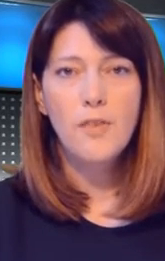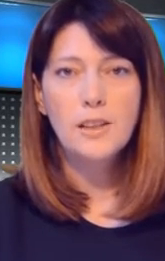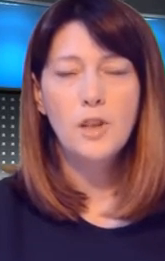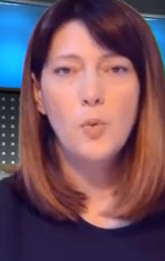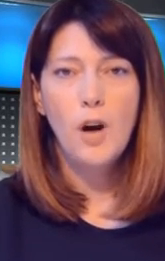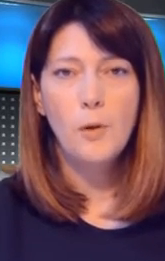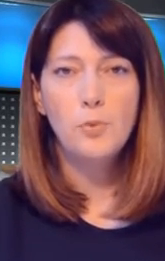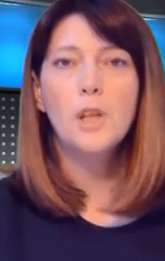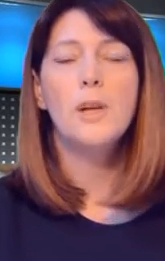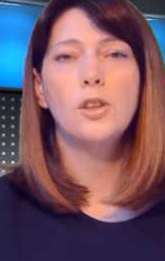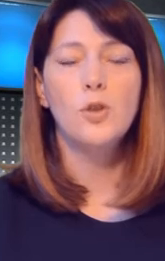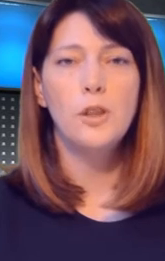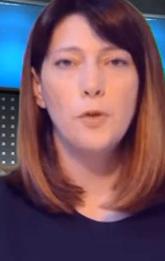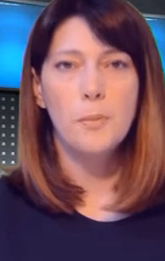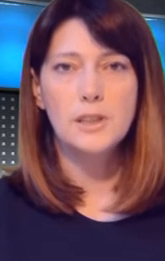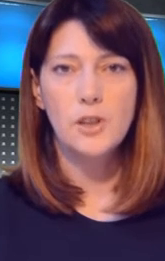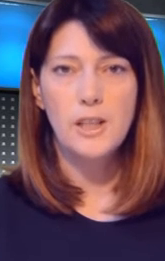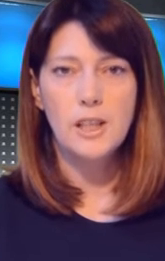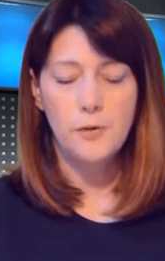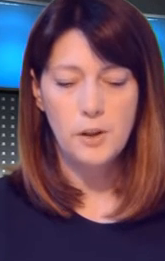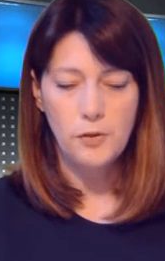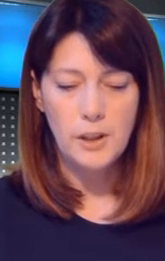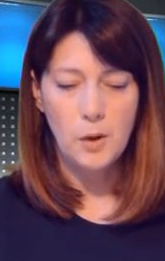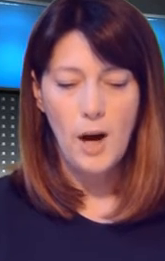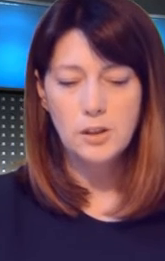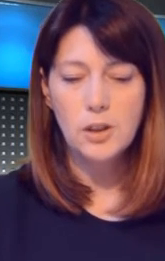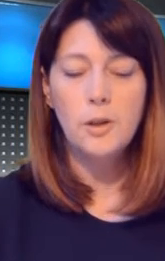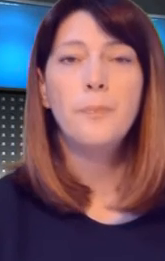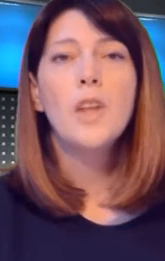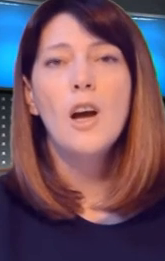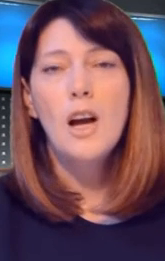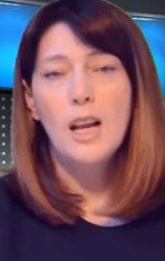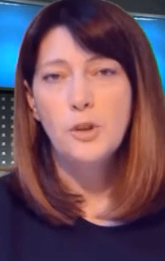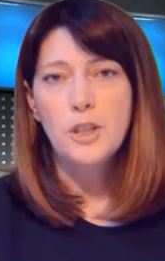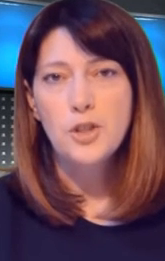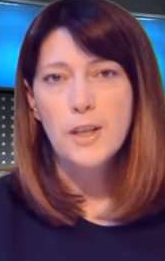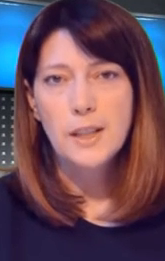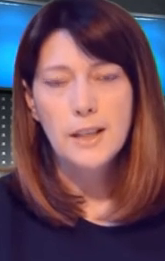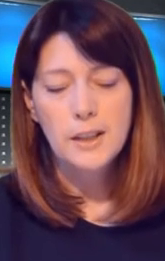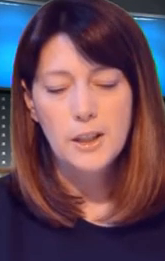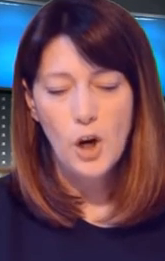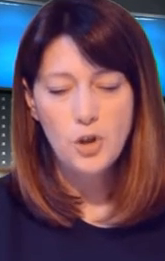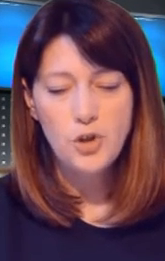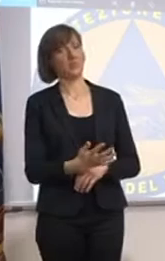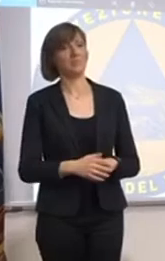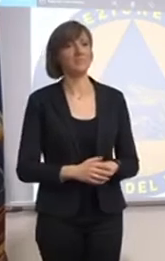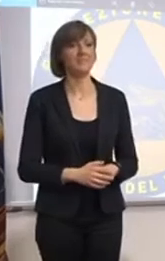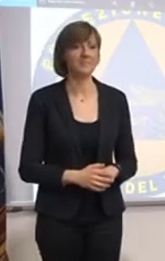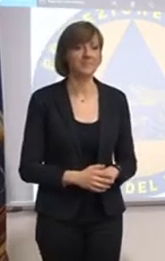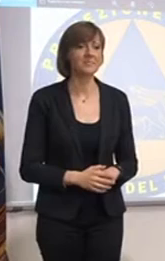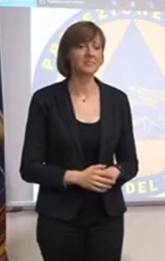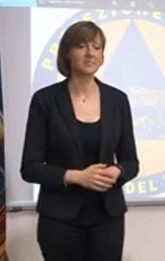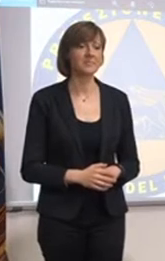Buonasera, ben ritrovati in nuovo appuntamento con l'informazione di Caffè TV 24 alle 12.30 di oggi,